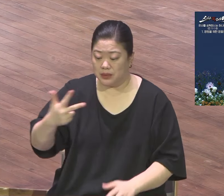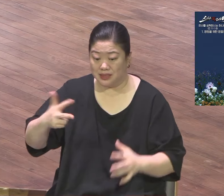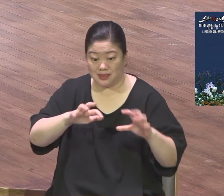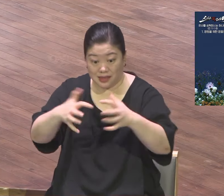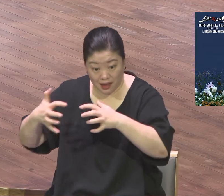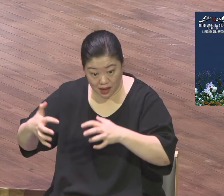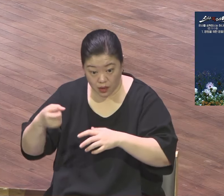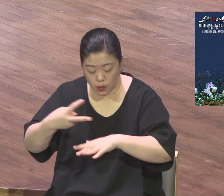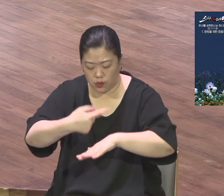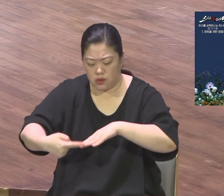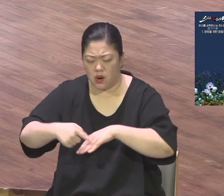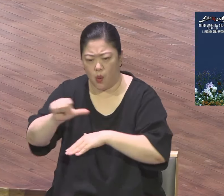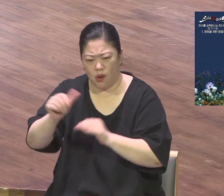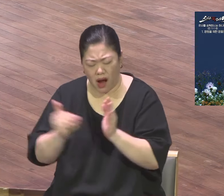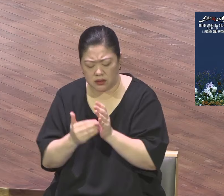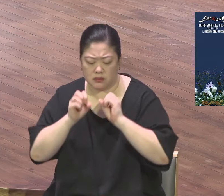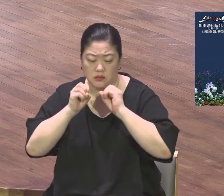계속